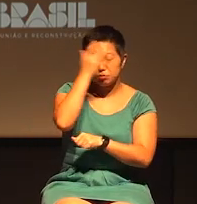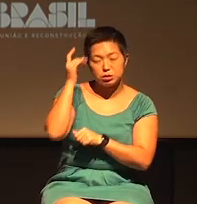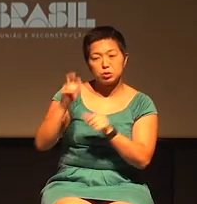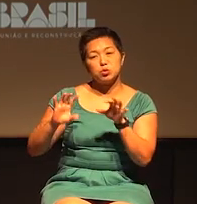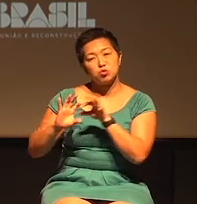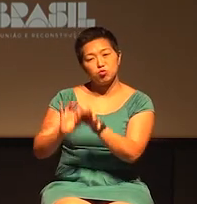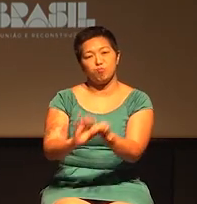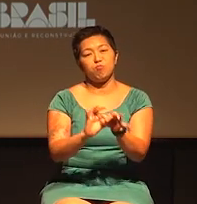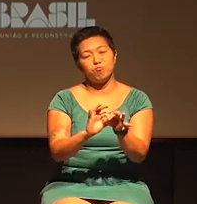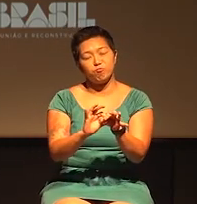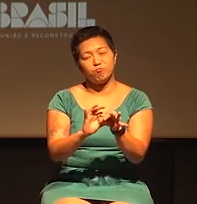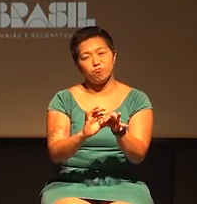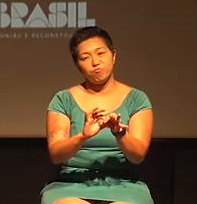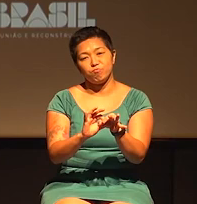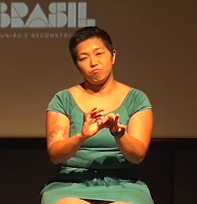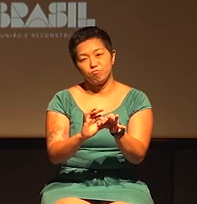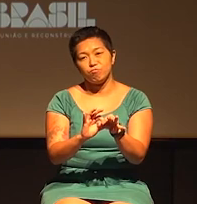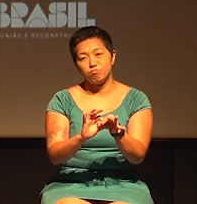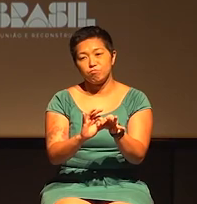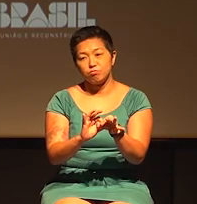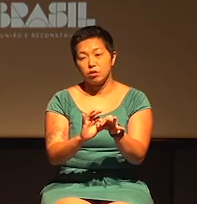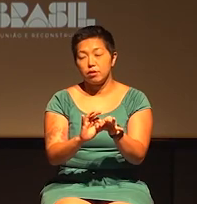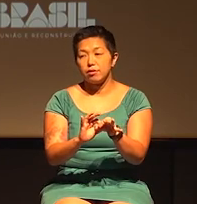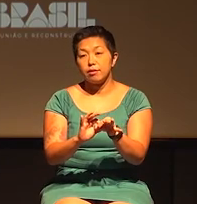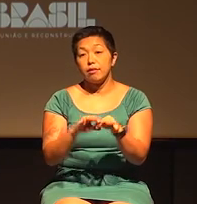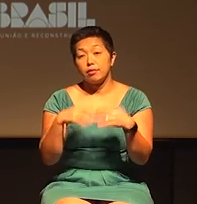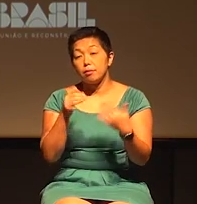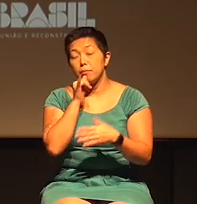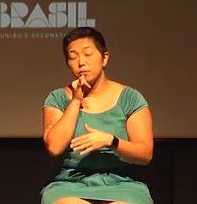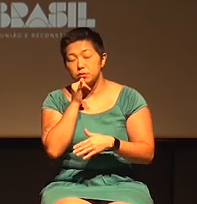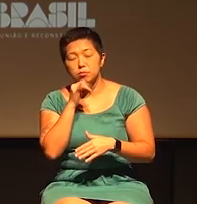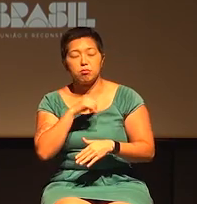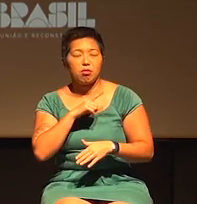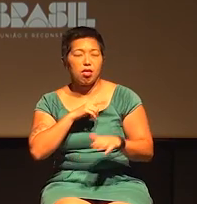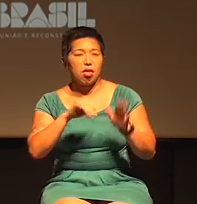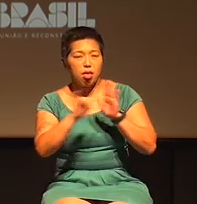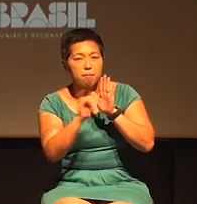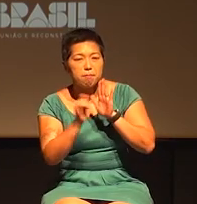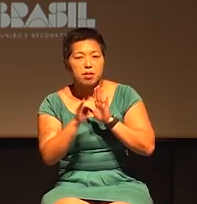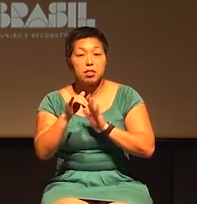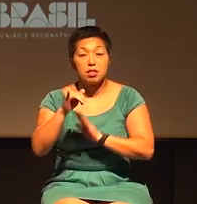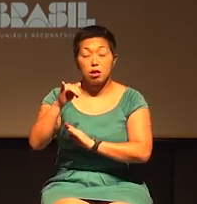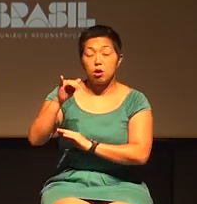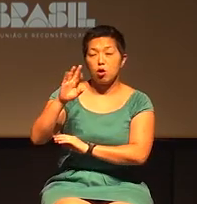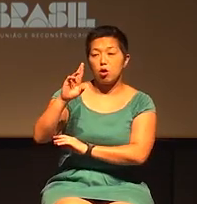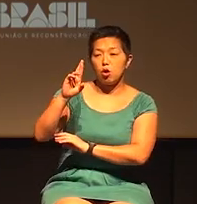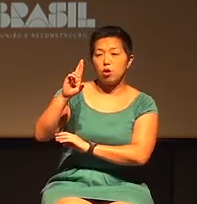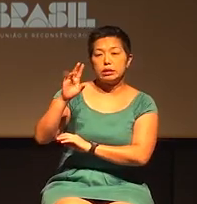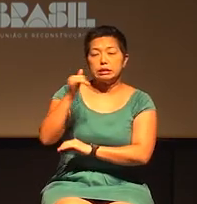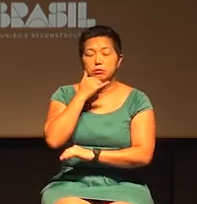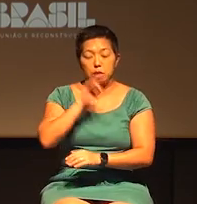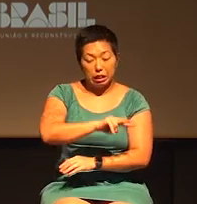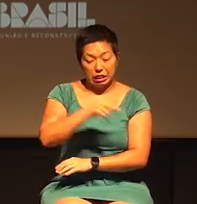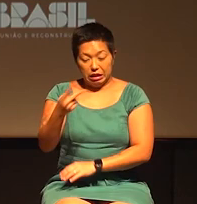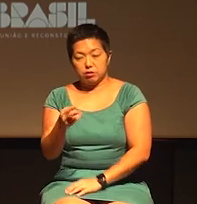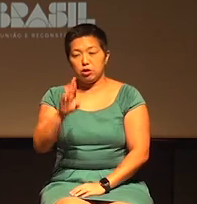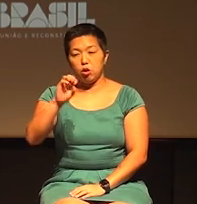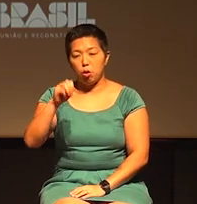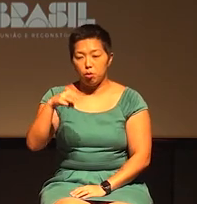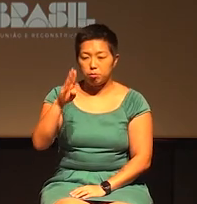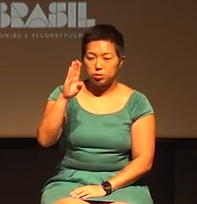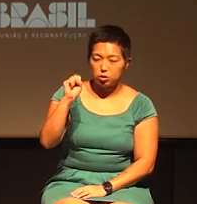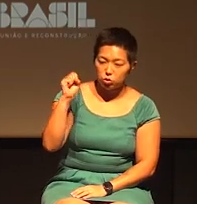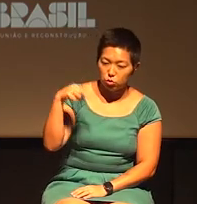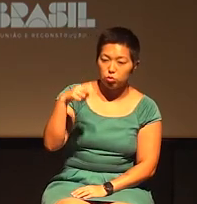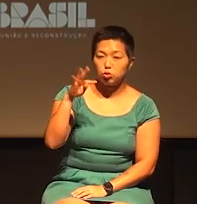o único jeito com todo mundo junto a mover elipa ali recebeu emenda do Robson tuma no apagar das luzes emenda não uma transferência do Robson tuma no